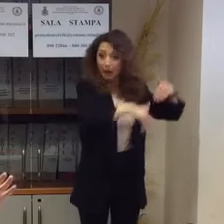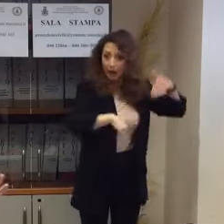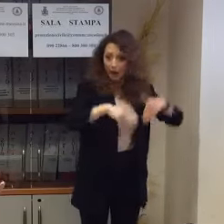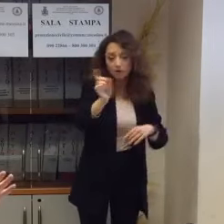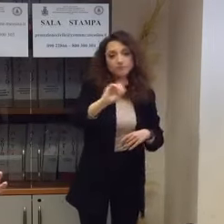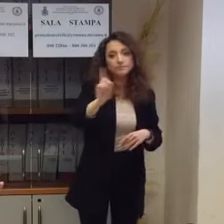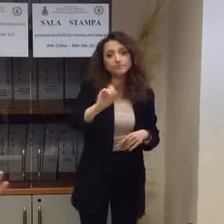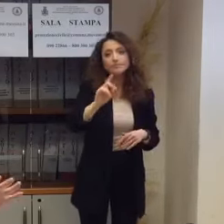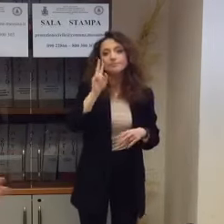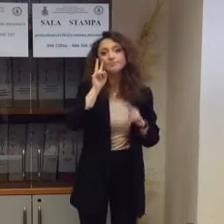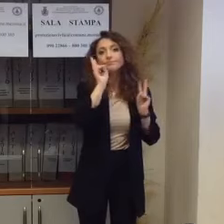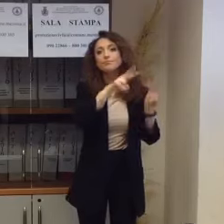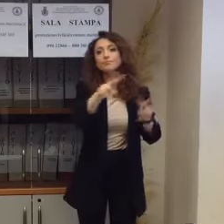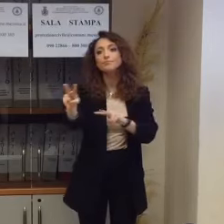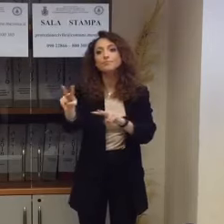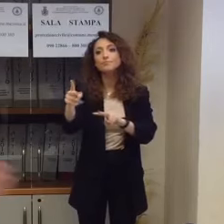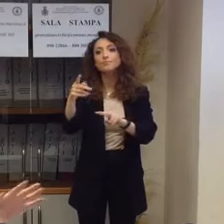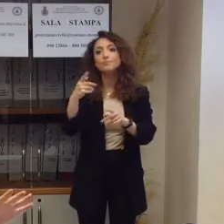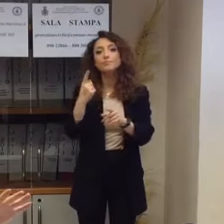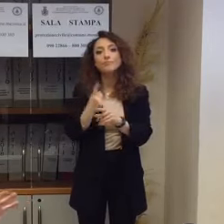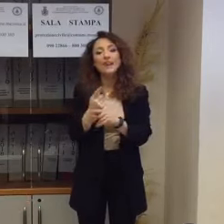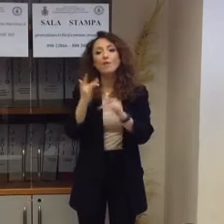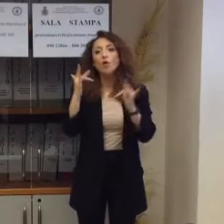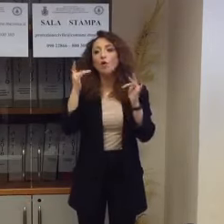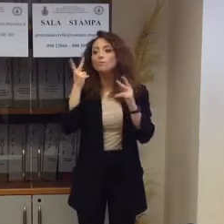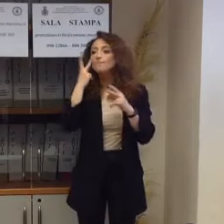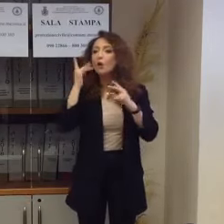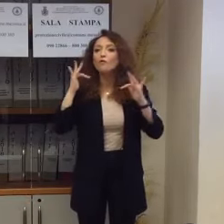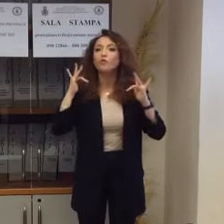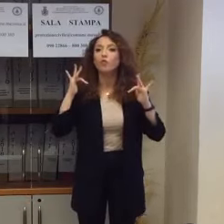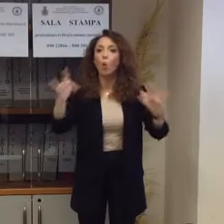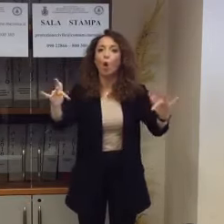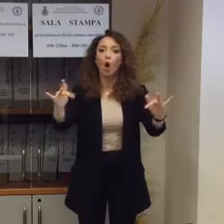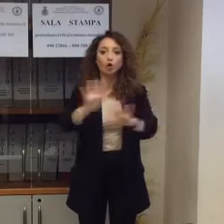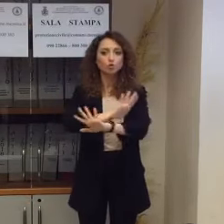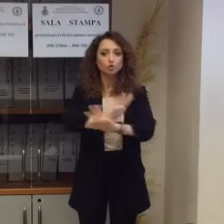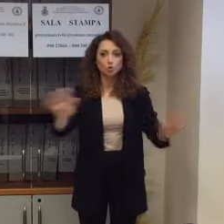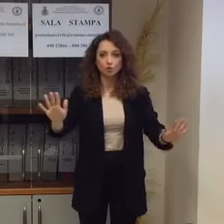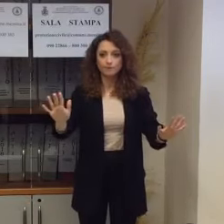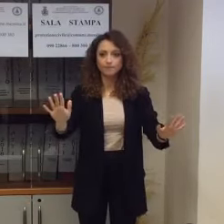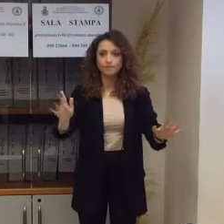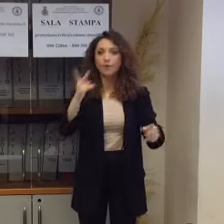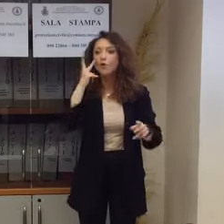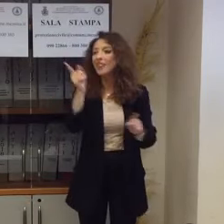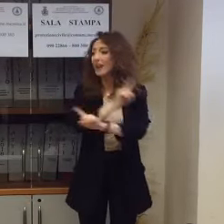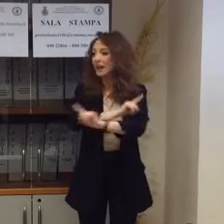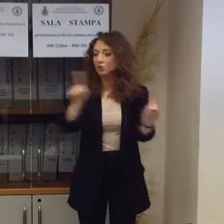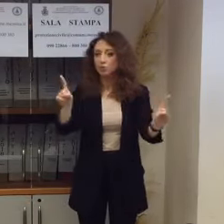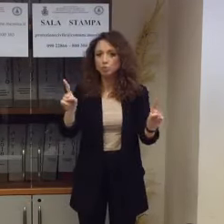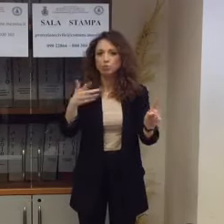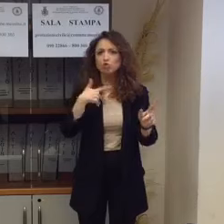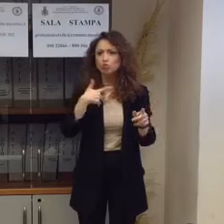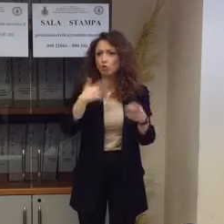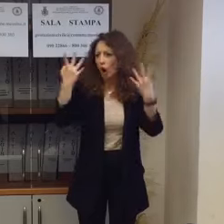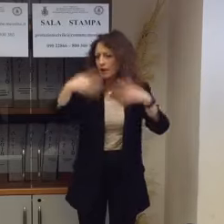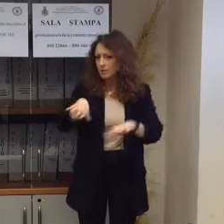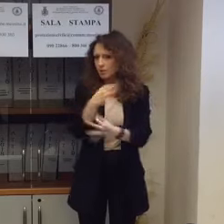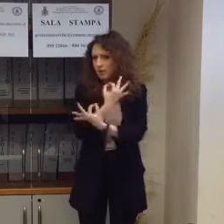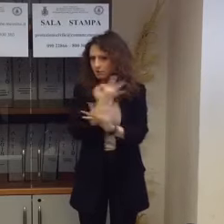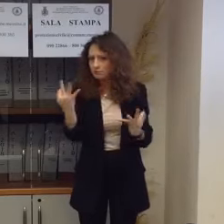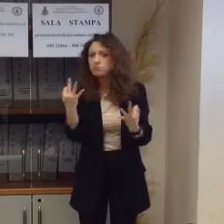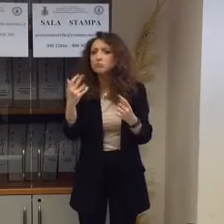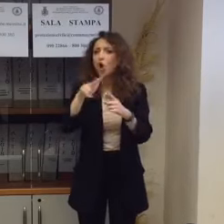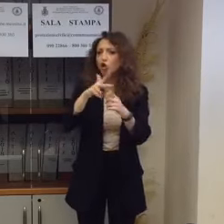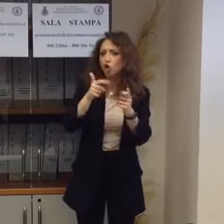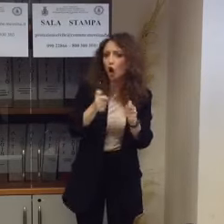nessuno, perché io non devo trovare nessuno. Ci siamo organizzati per bene, con gli assessori, con i nostri droni, con